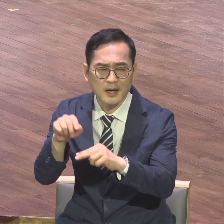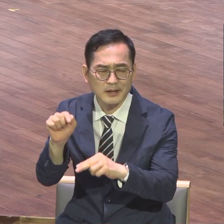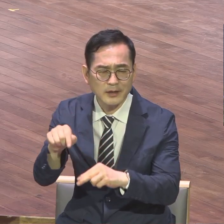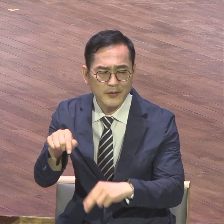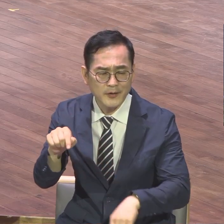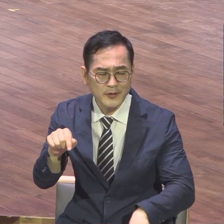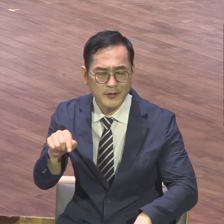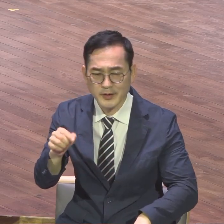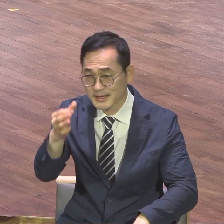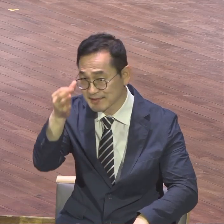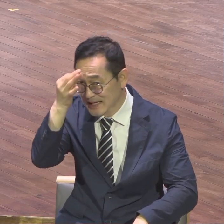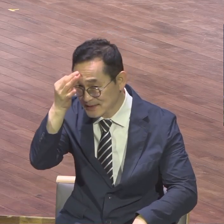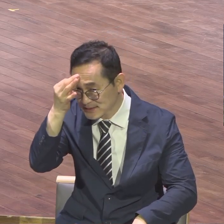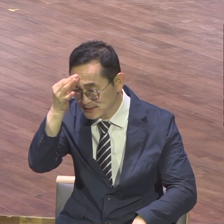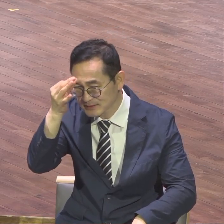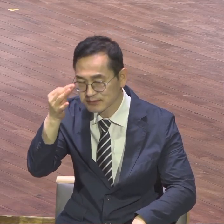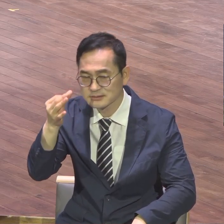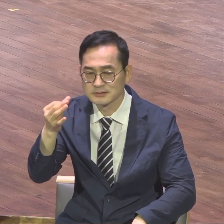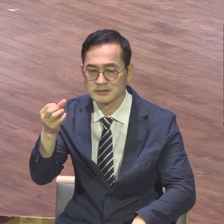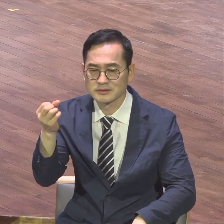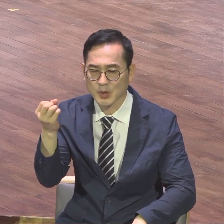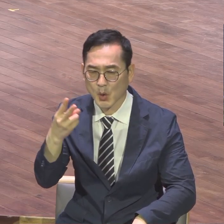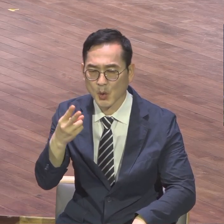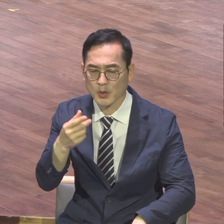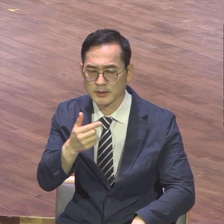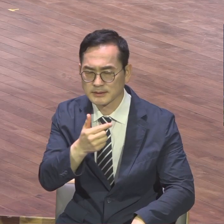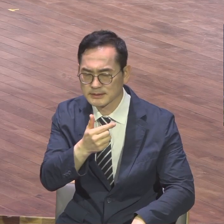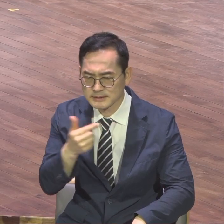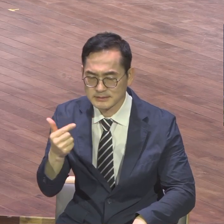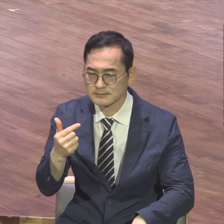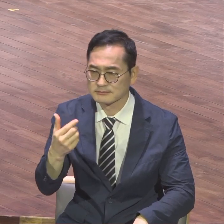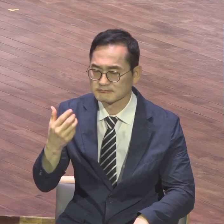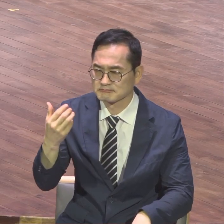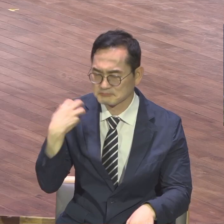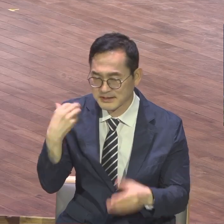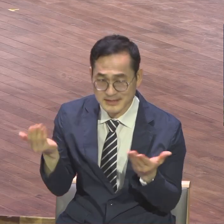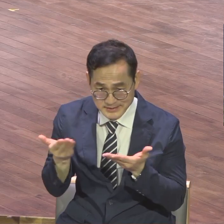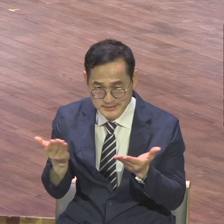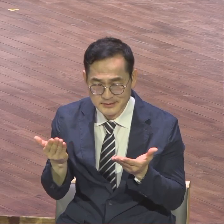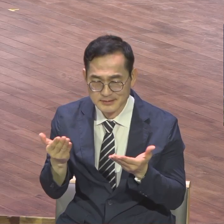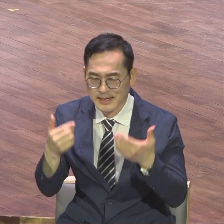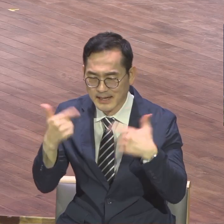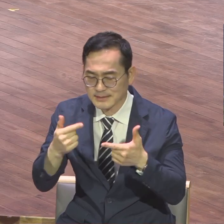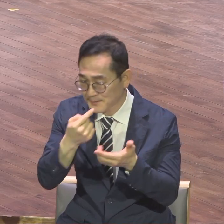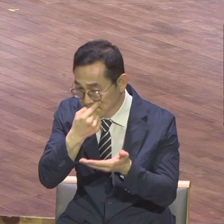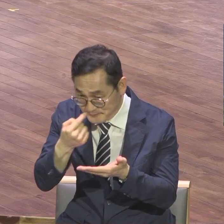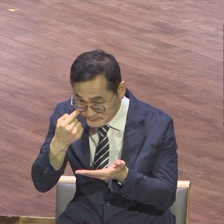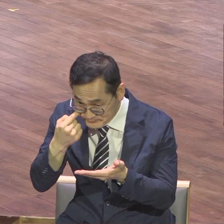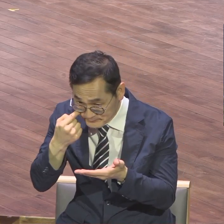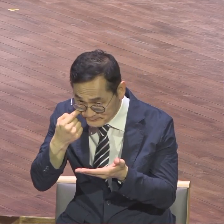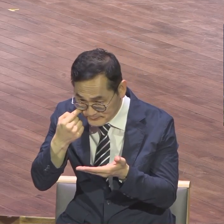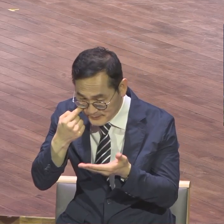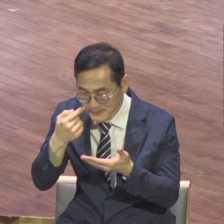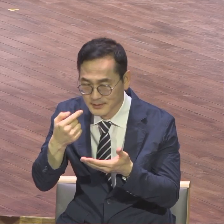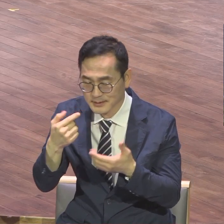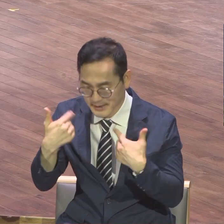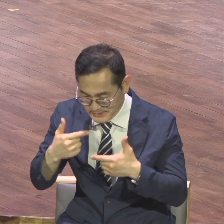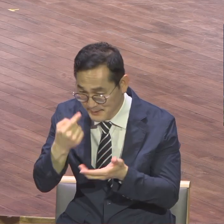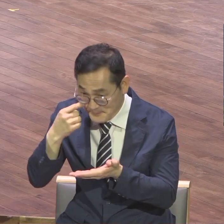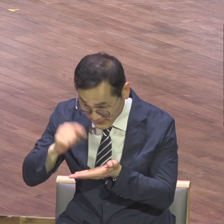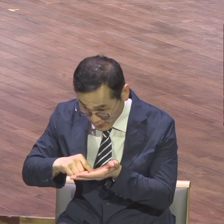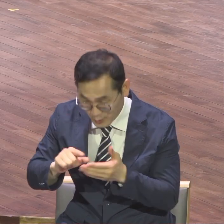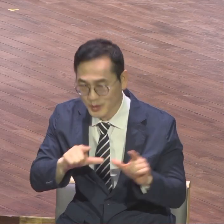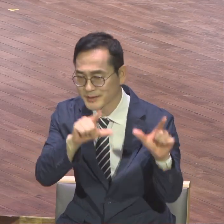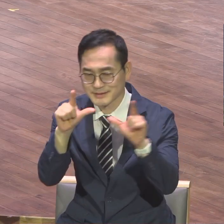이 재능, 내게 주시는 큰 이 사명, 늘 발견하고 살자.